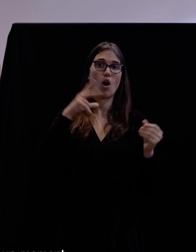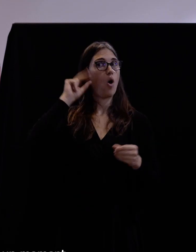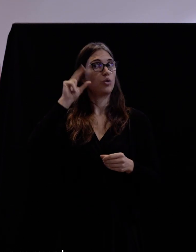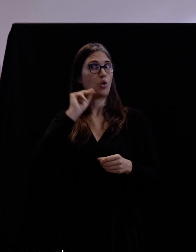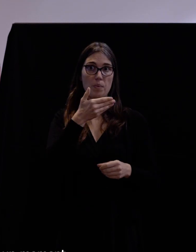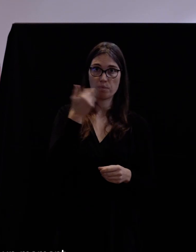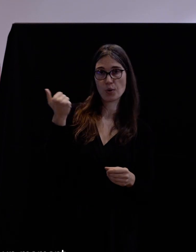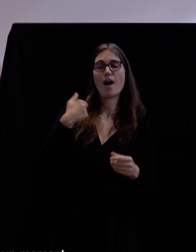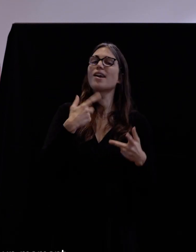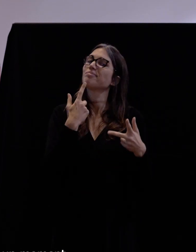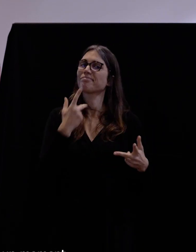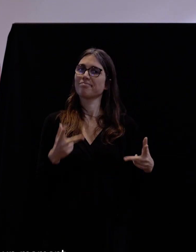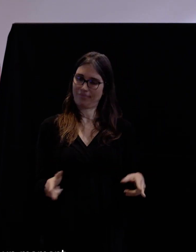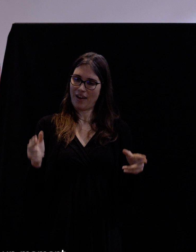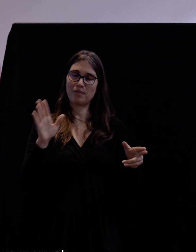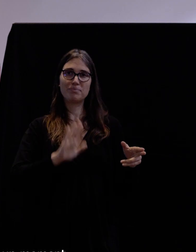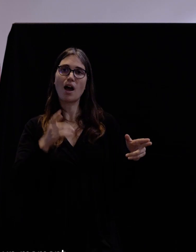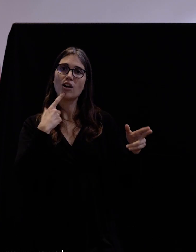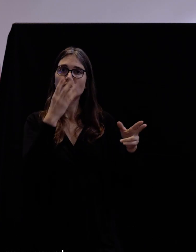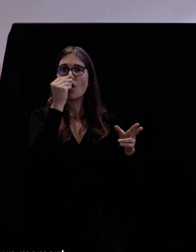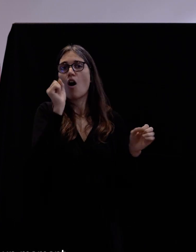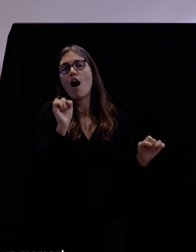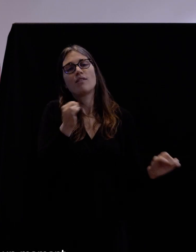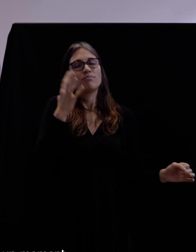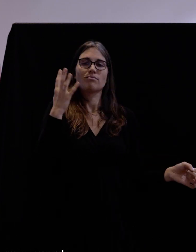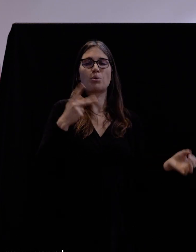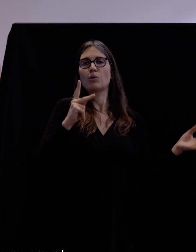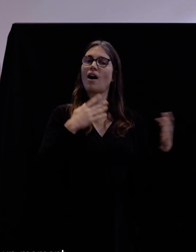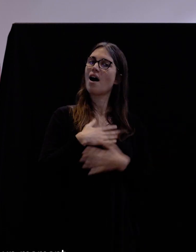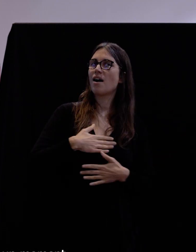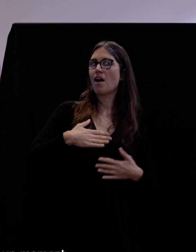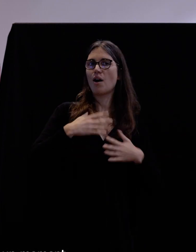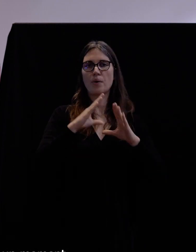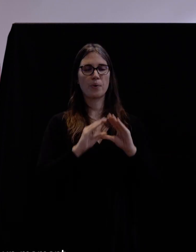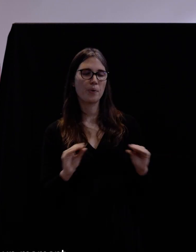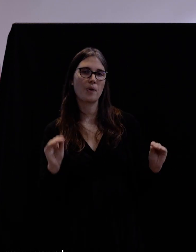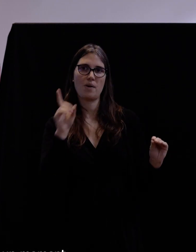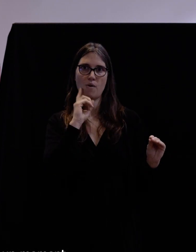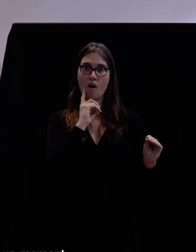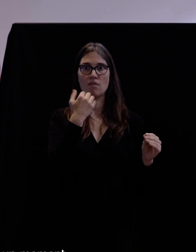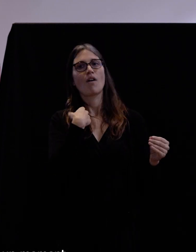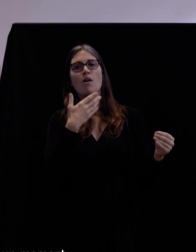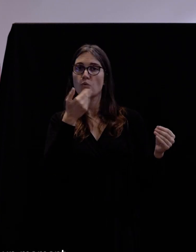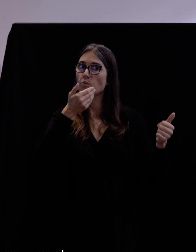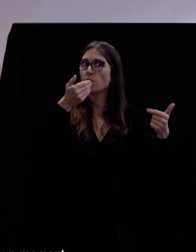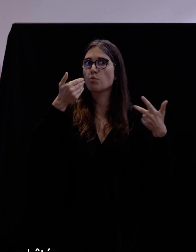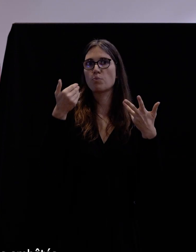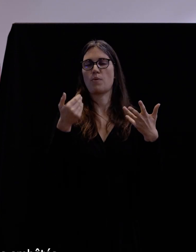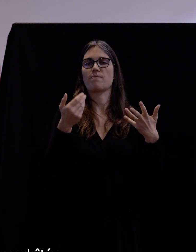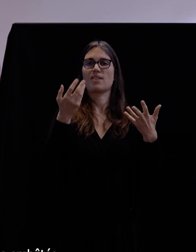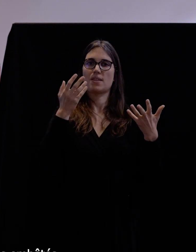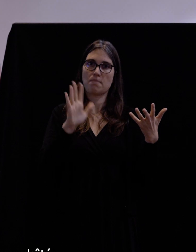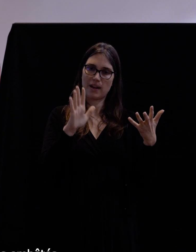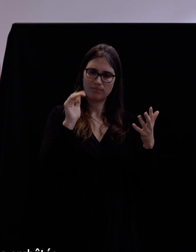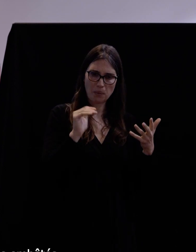départ, donc c'est plutôt un moment qui est pas trop mauvais en termes de vécu. Mais ils